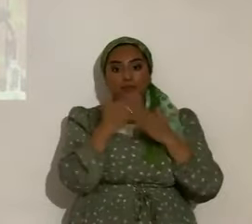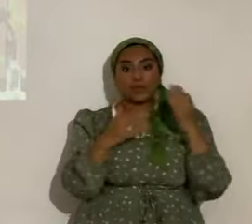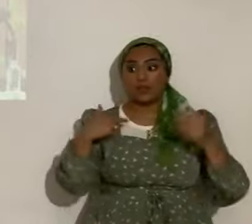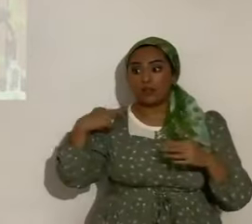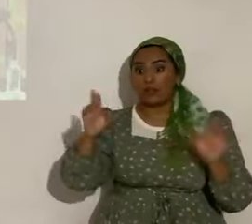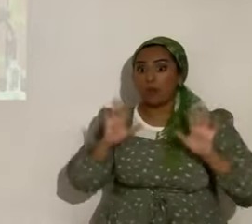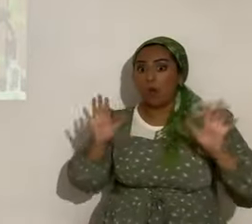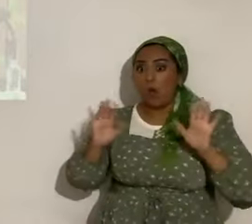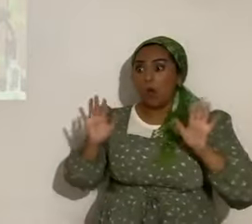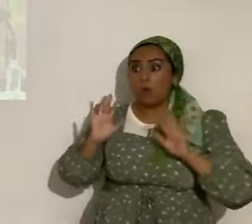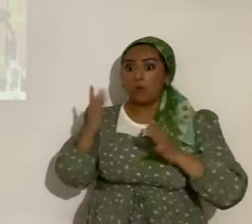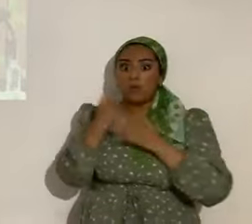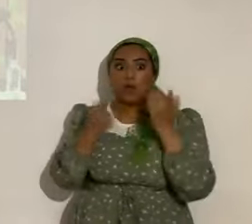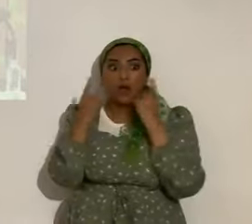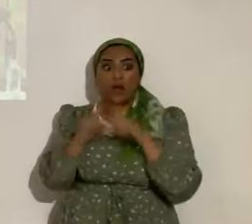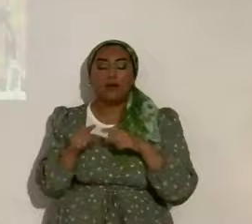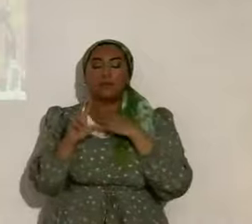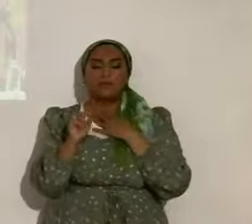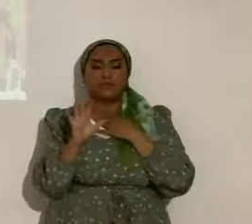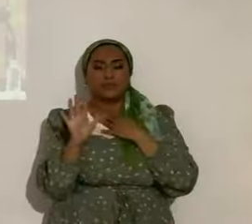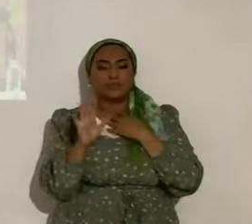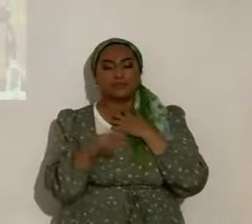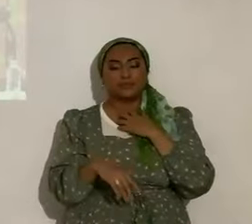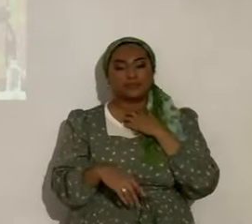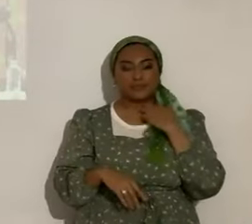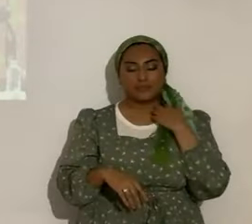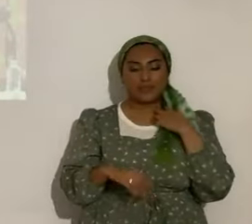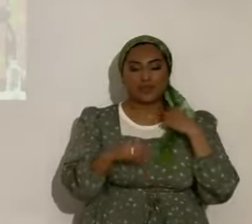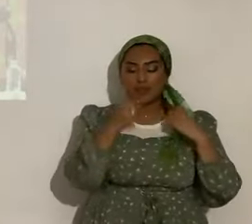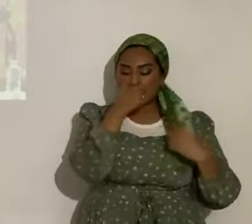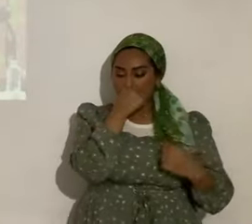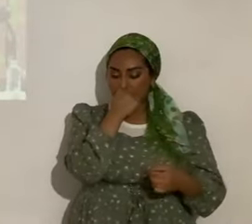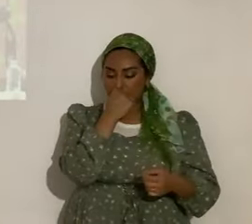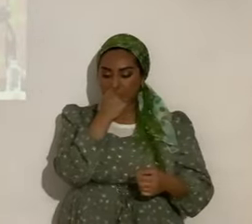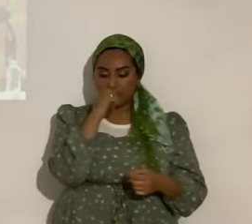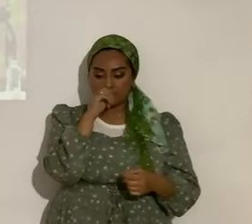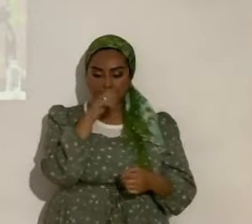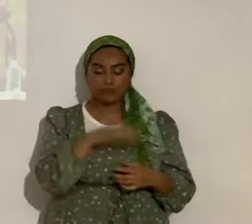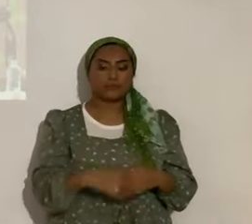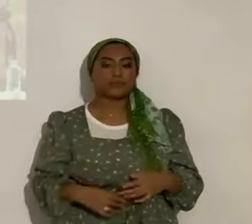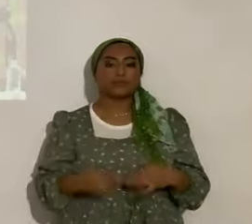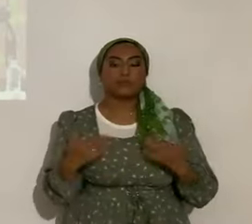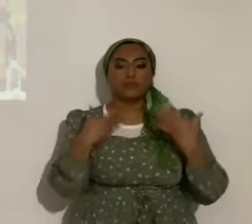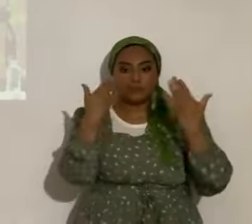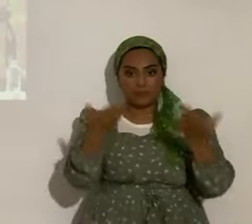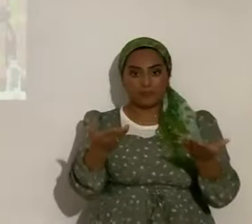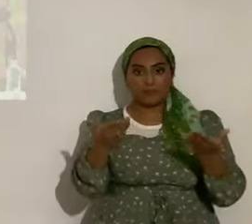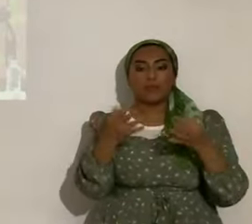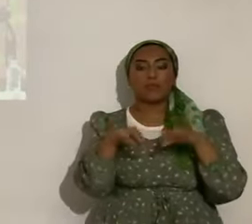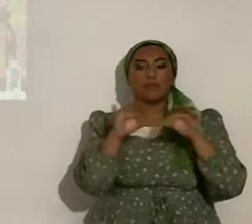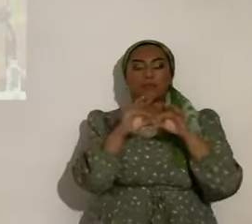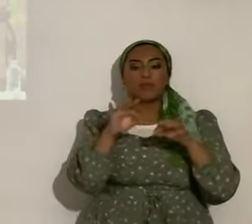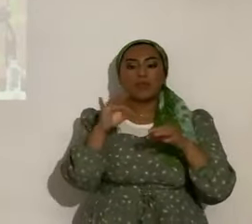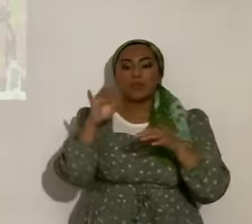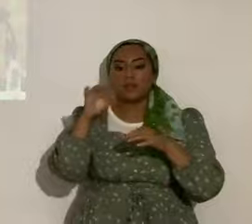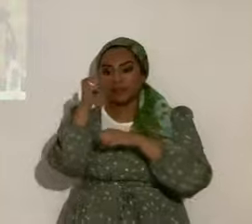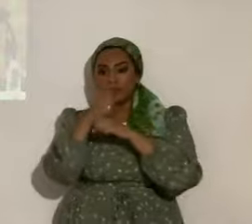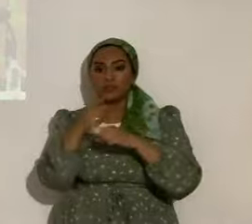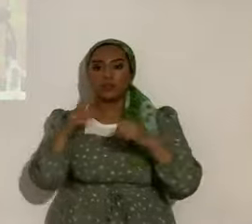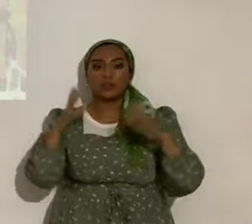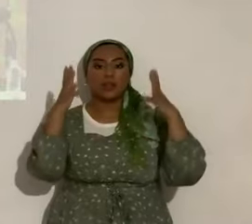están, nos va a hipnotizar, no os voy a hipnotizar, ni por, no, yo no hago eso. Pero es recomendable que cierren sus ojos porque así no te